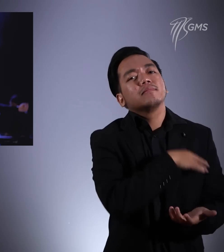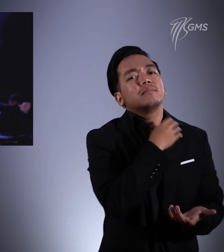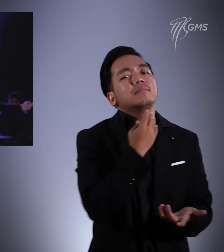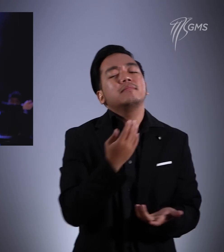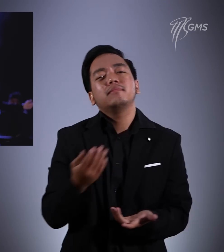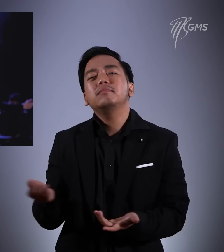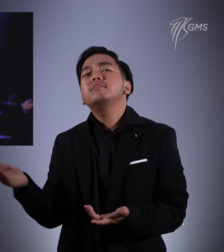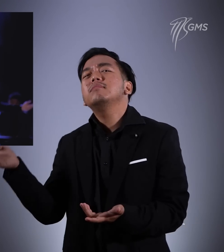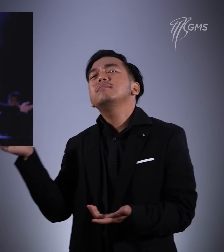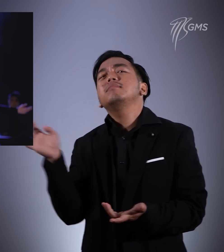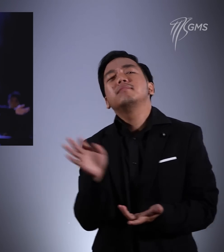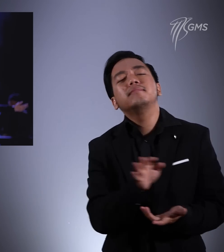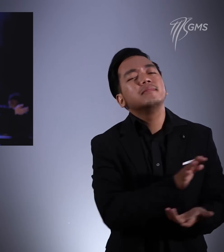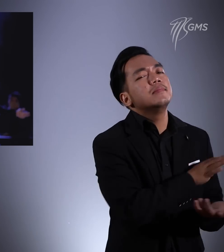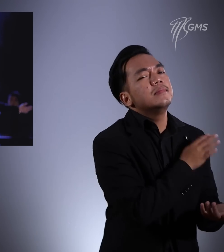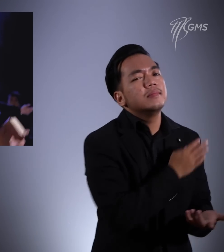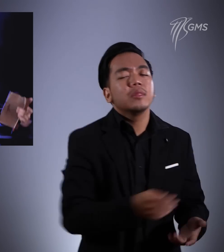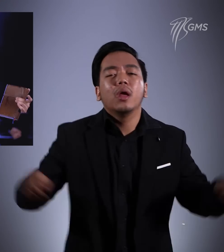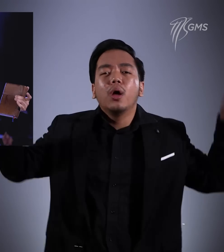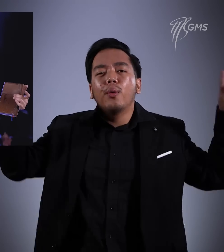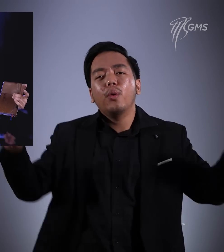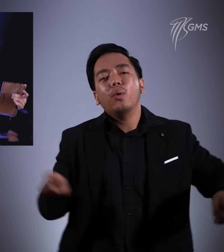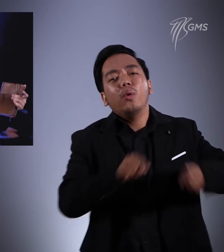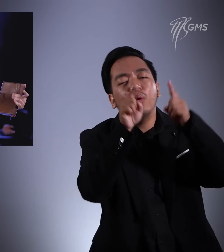Iyararabaya sandararabaya sande.